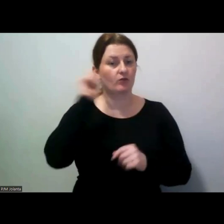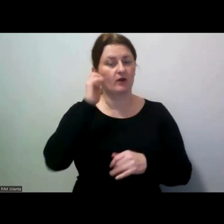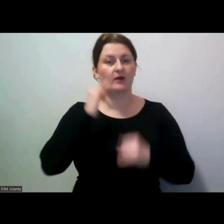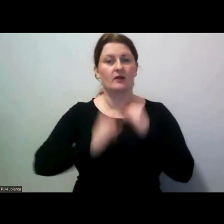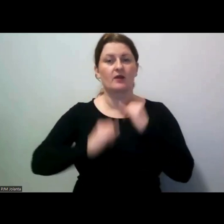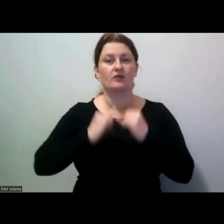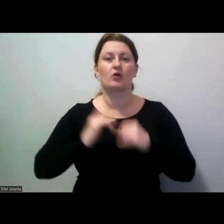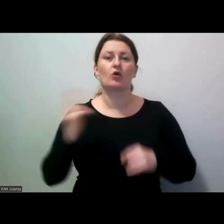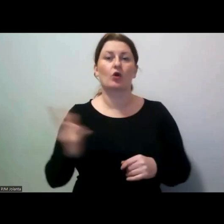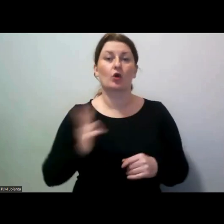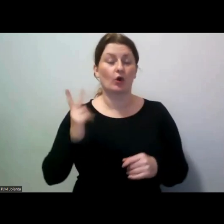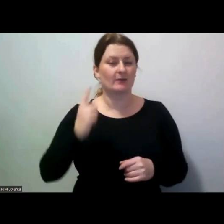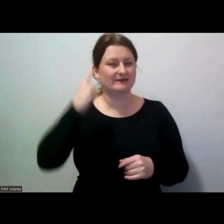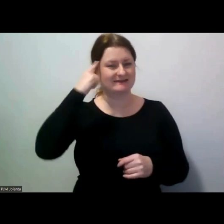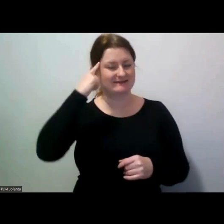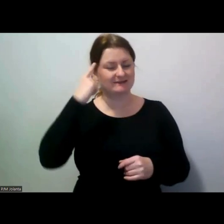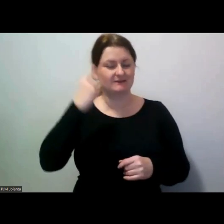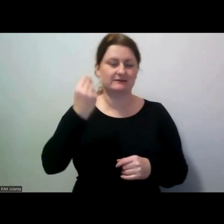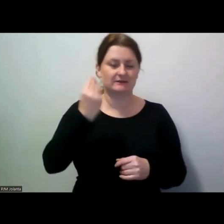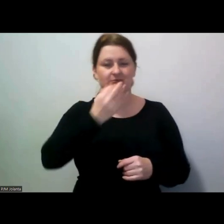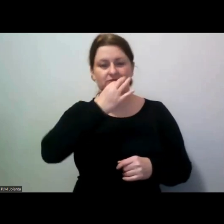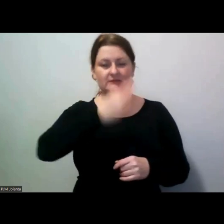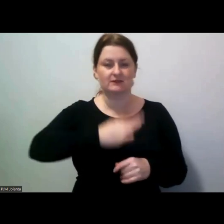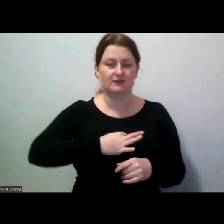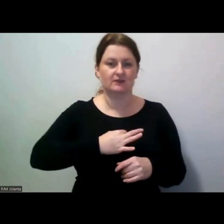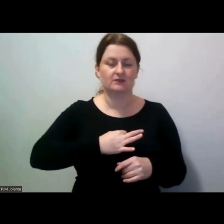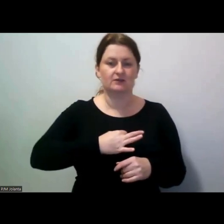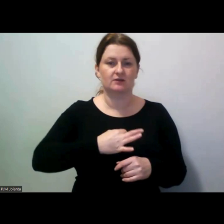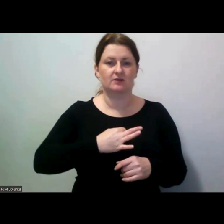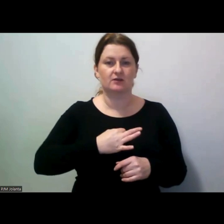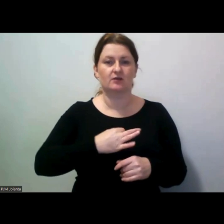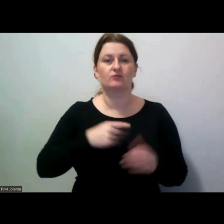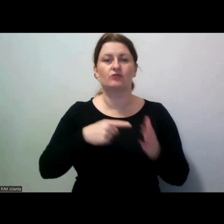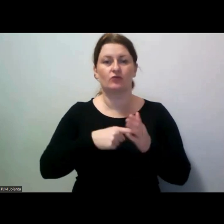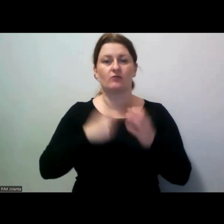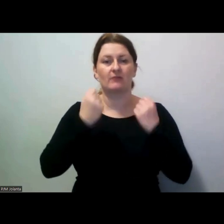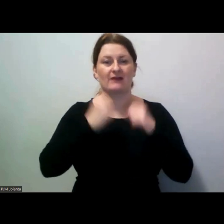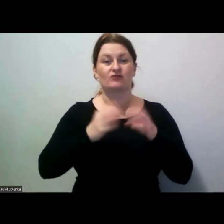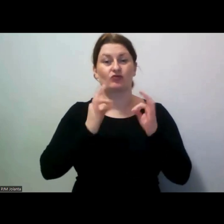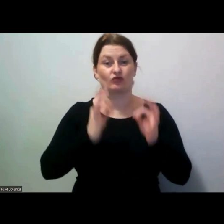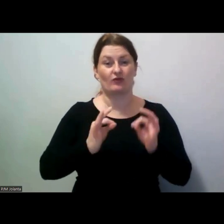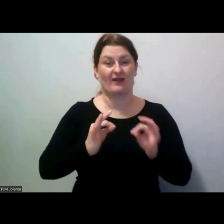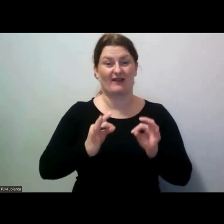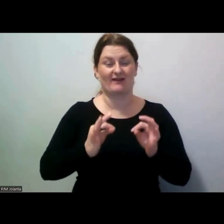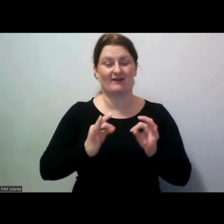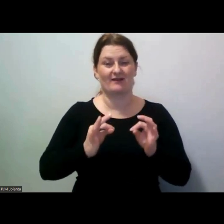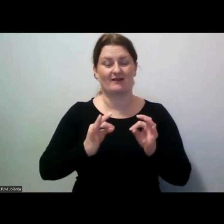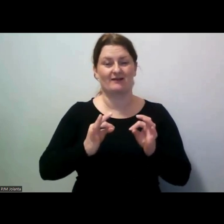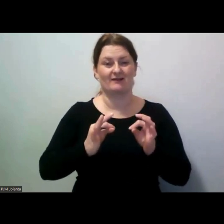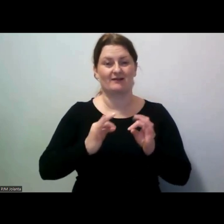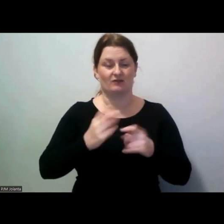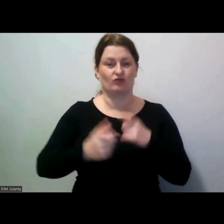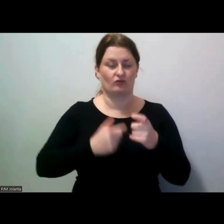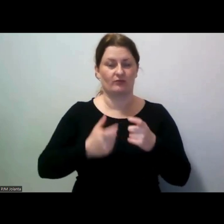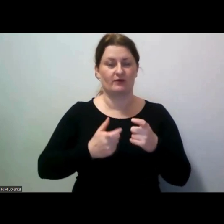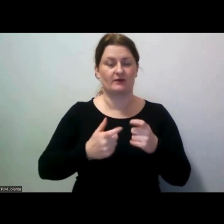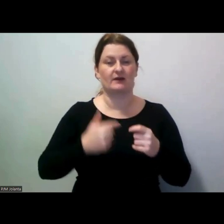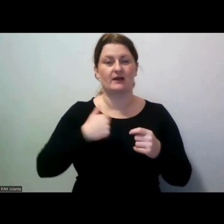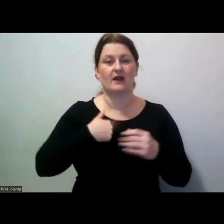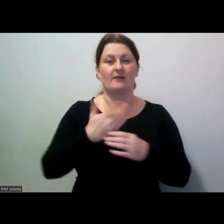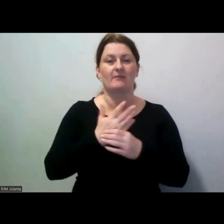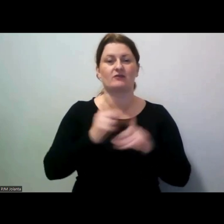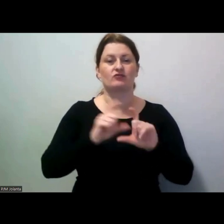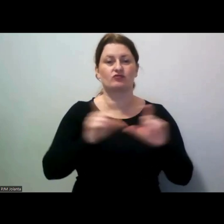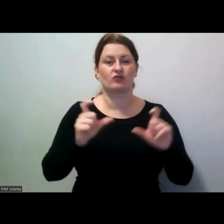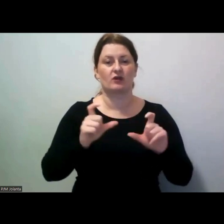jeszcze komuś chodzi po głowie jakieś pytanie, to jest bardzo dobry moment, żeby je zadać. Ja w międzyczasie